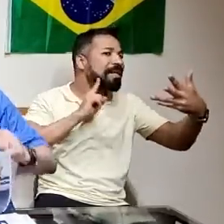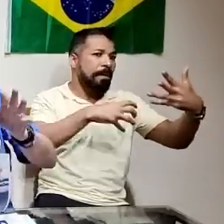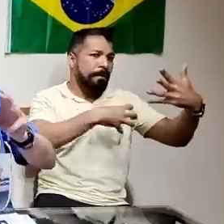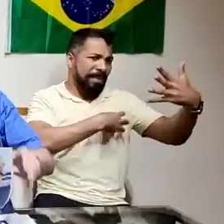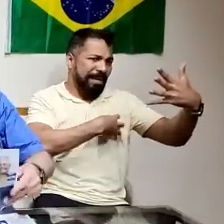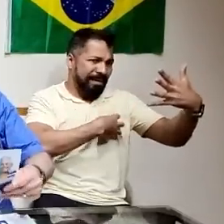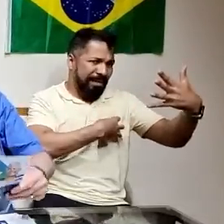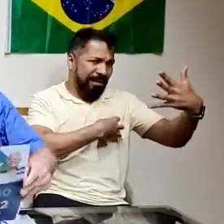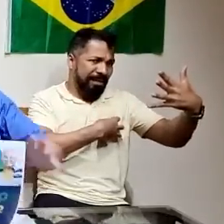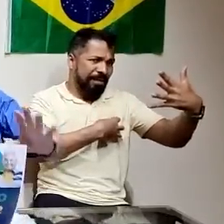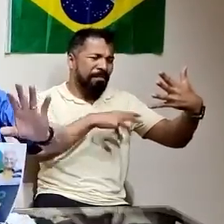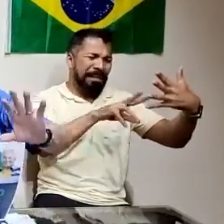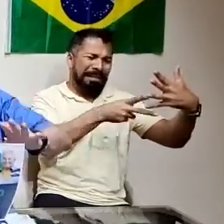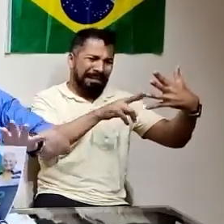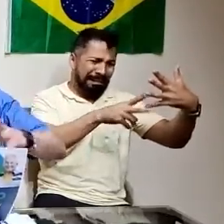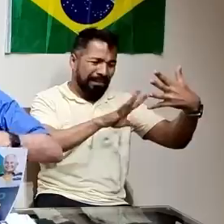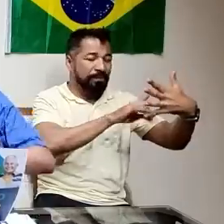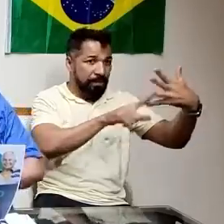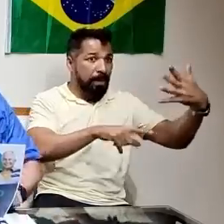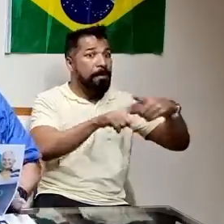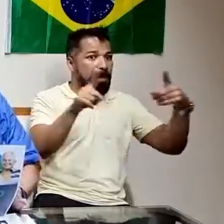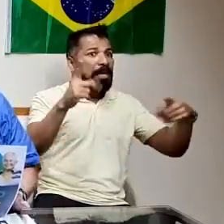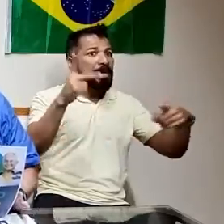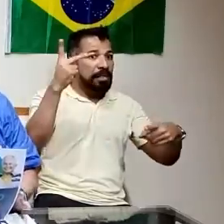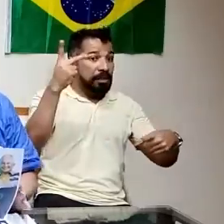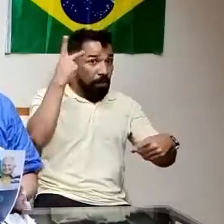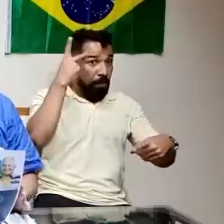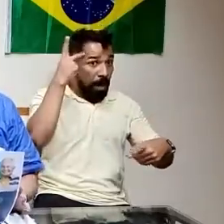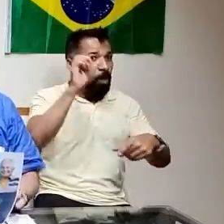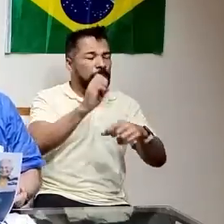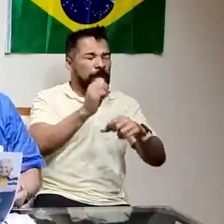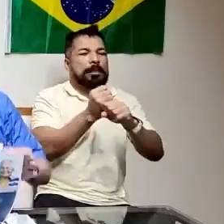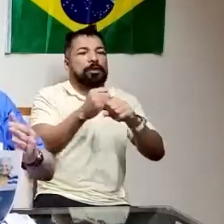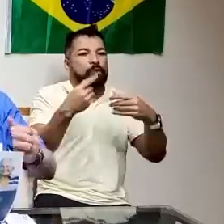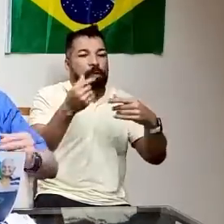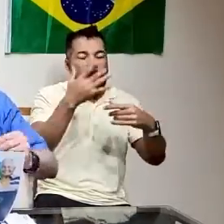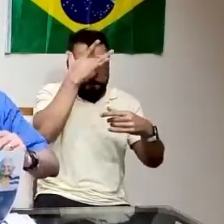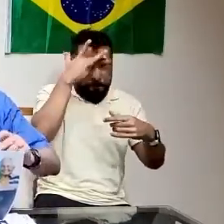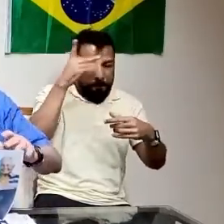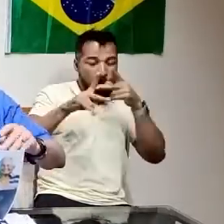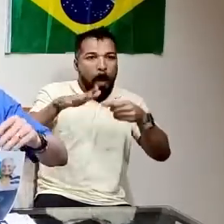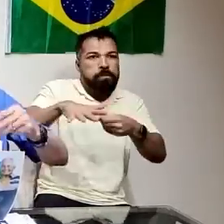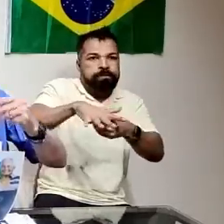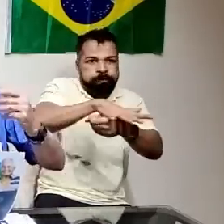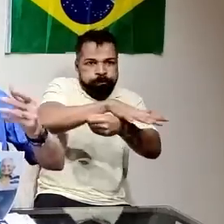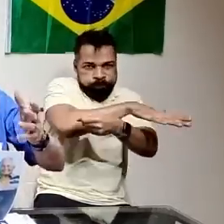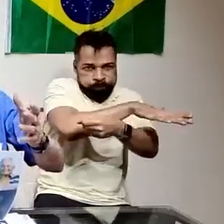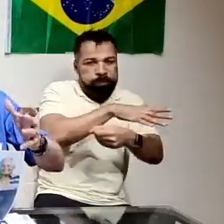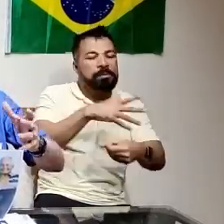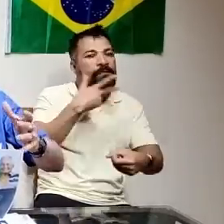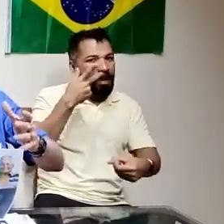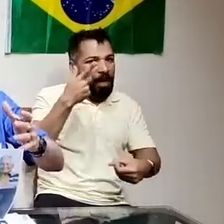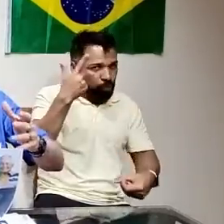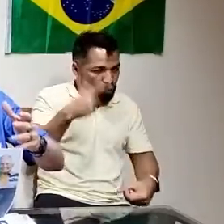aí, Bahia, Minas, por aí, né? Mas a São Paulo é um grande estado também, repito, a maior